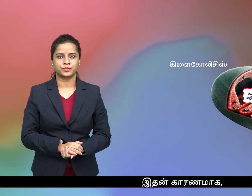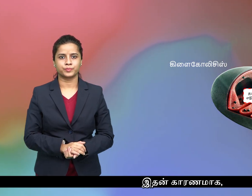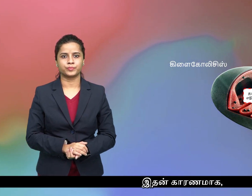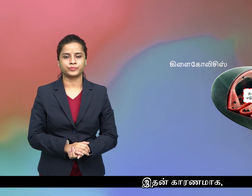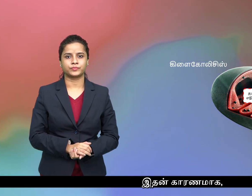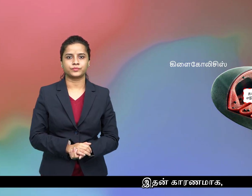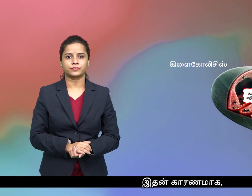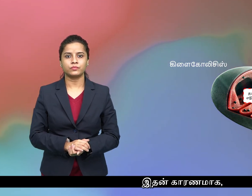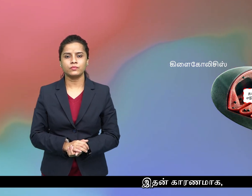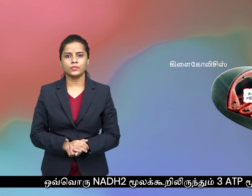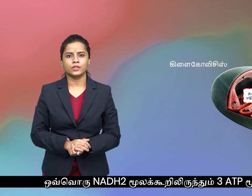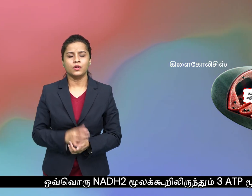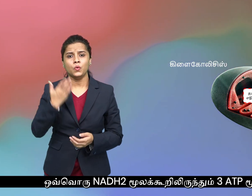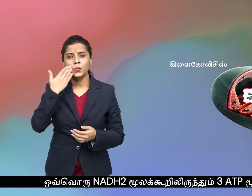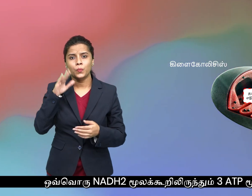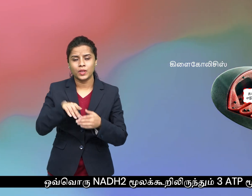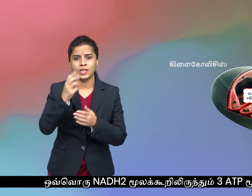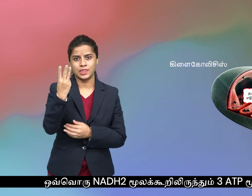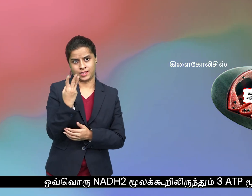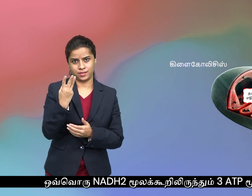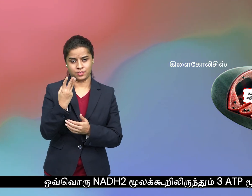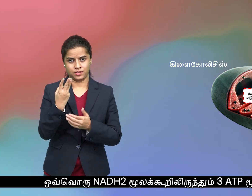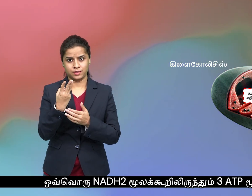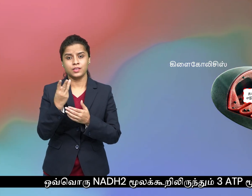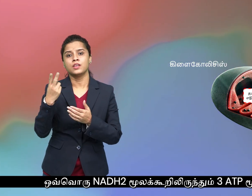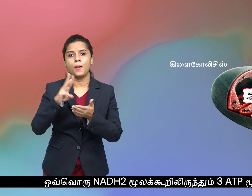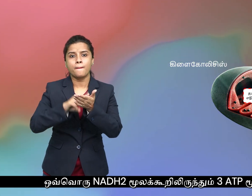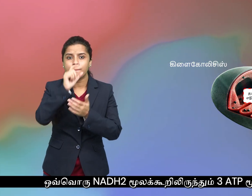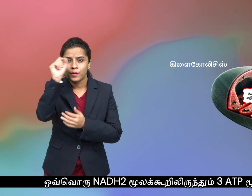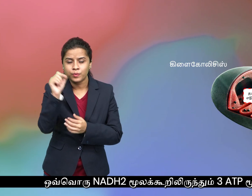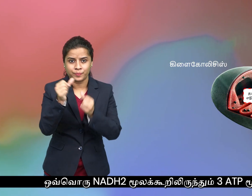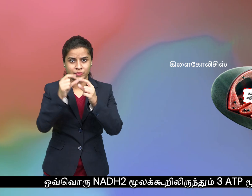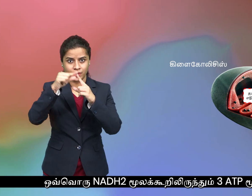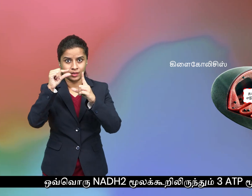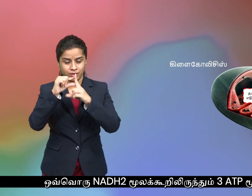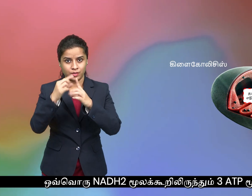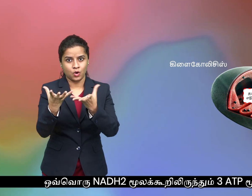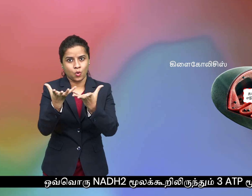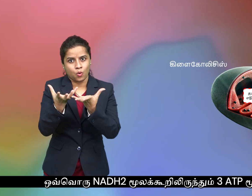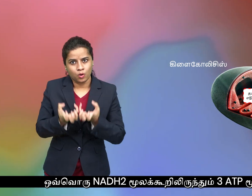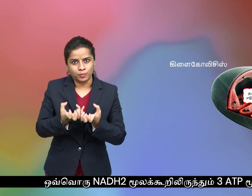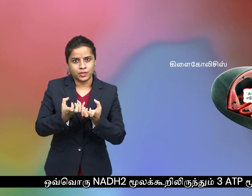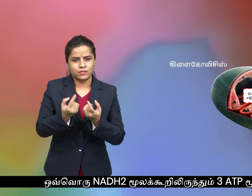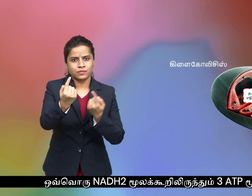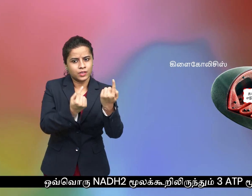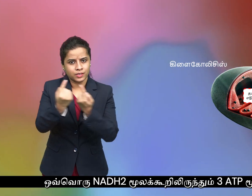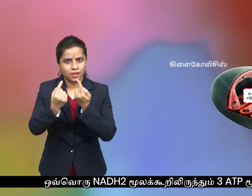இந்த காரணமாக ஒவ்வொரு NADH2 மூலக்கூறுவிலிருந்து 3 ATP